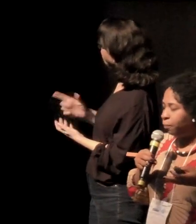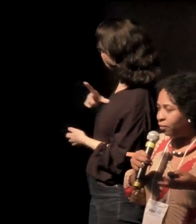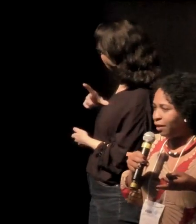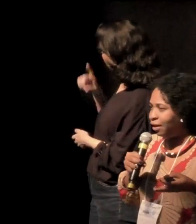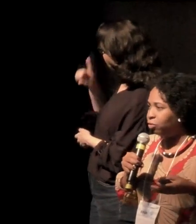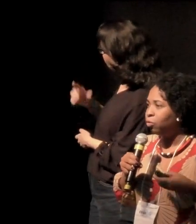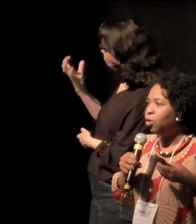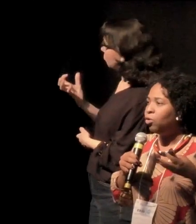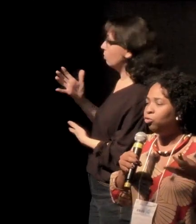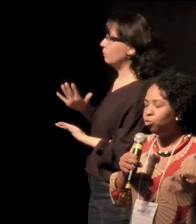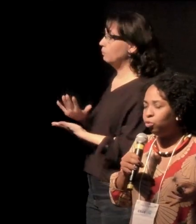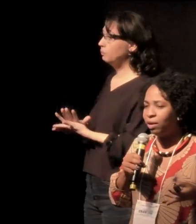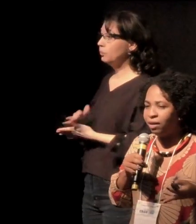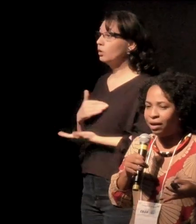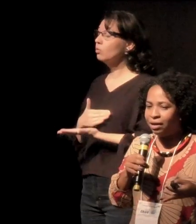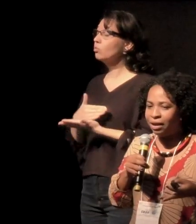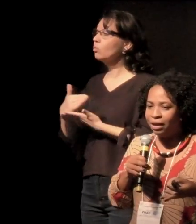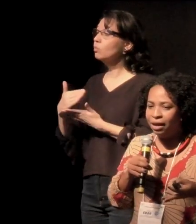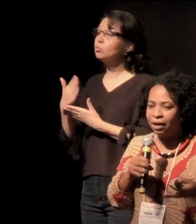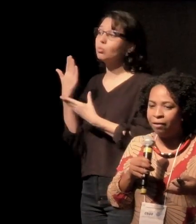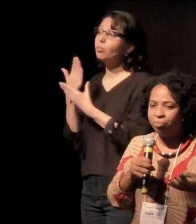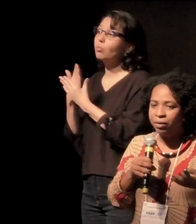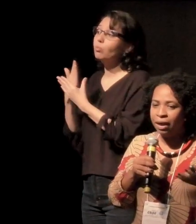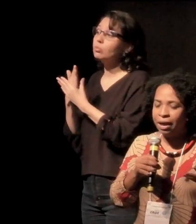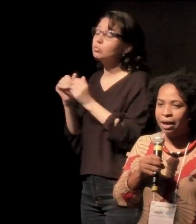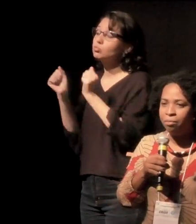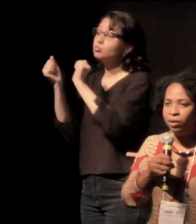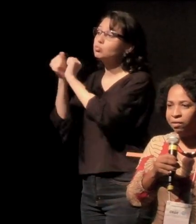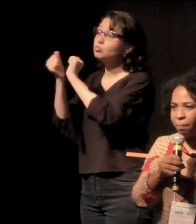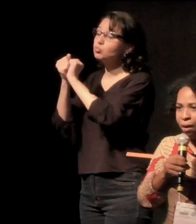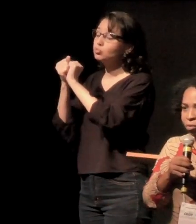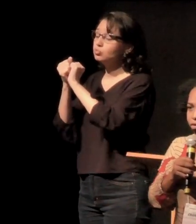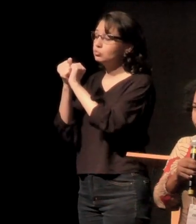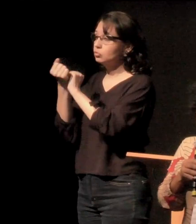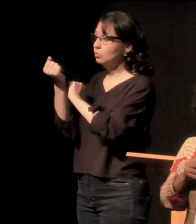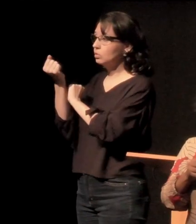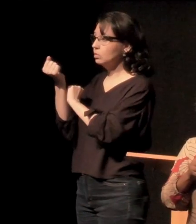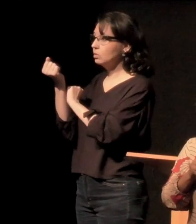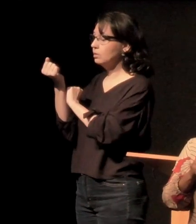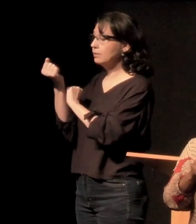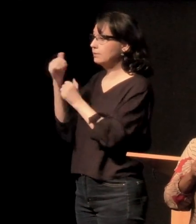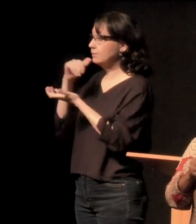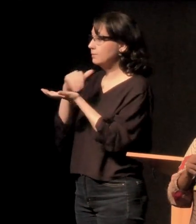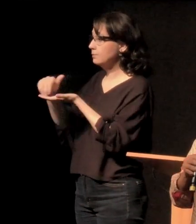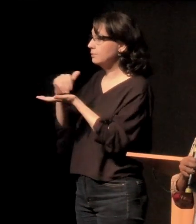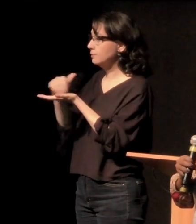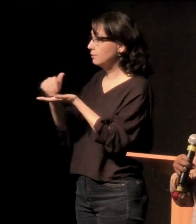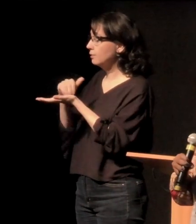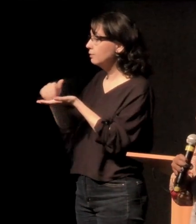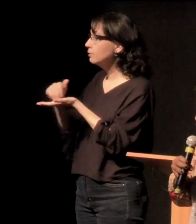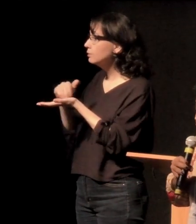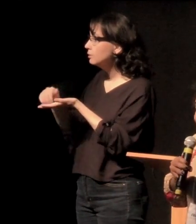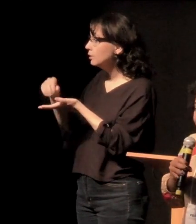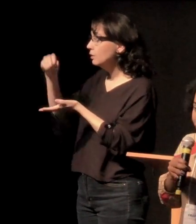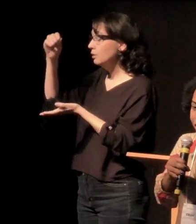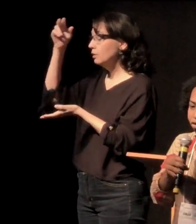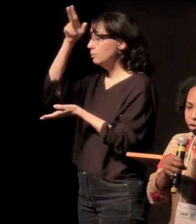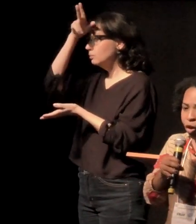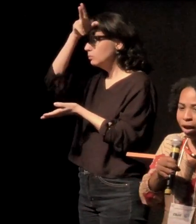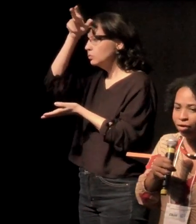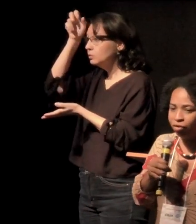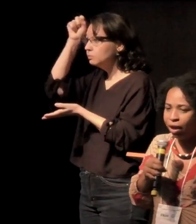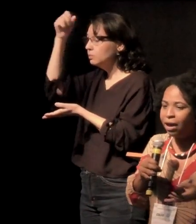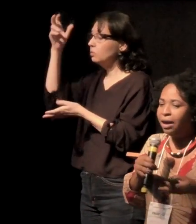um processo junto à Secretaria Municipal de Educação de como que essas essas